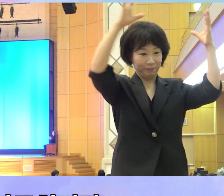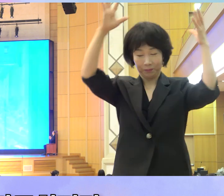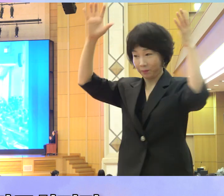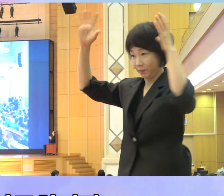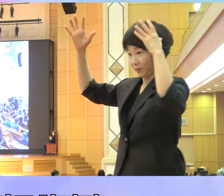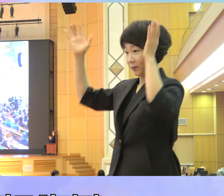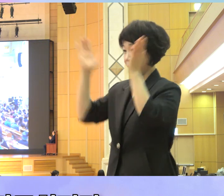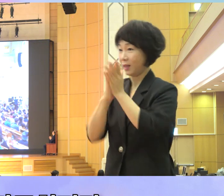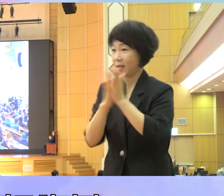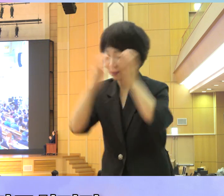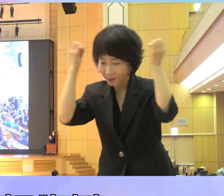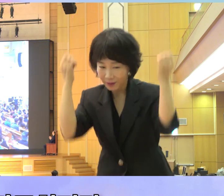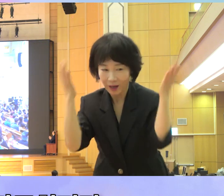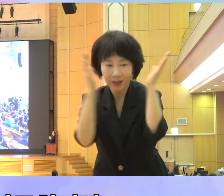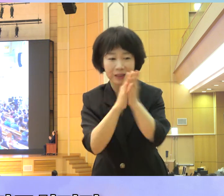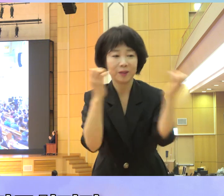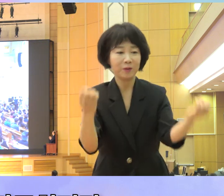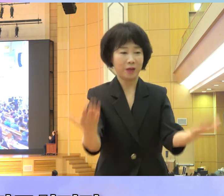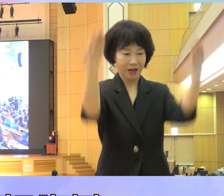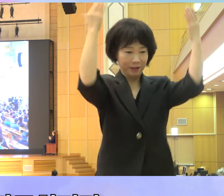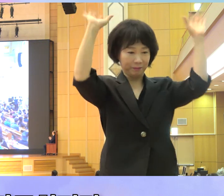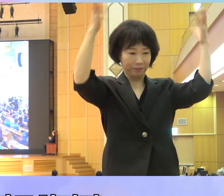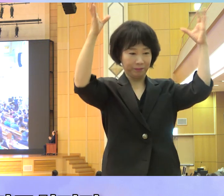돌리시겠습니다. 할렐루야.